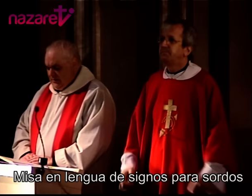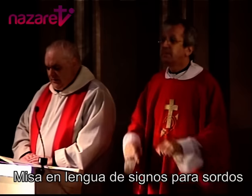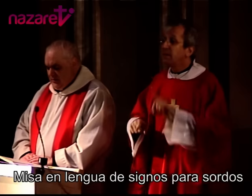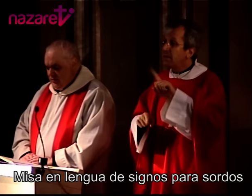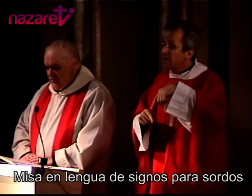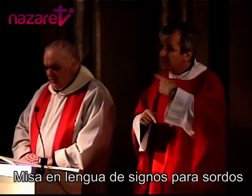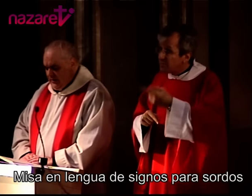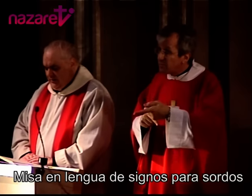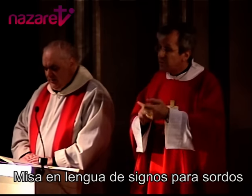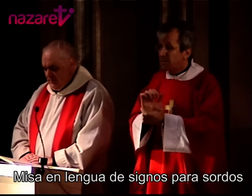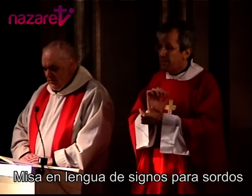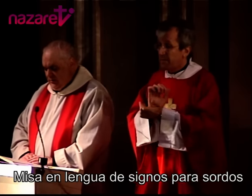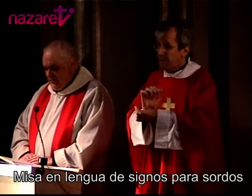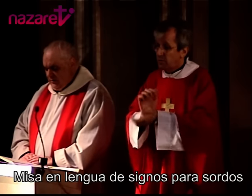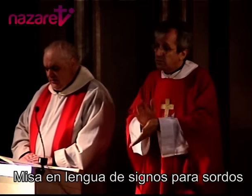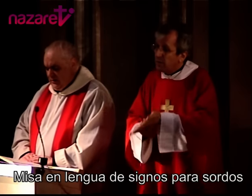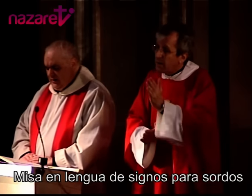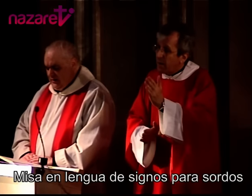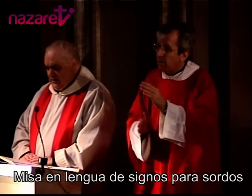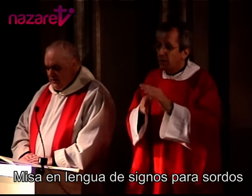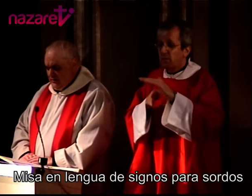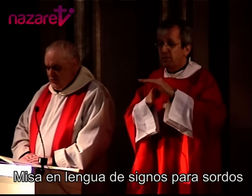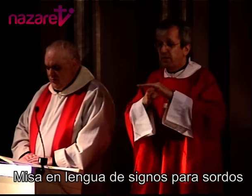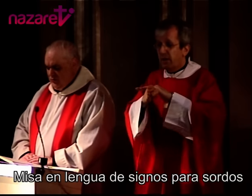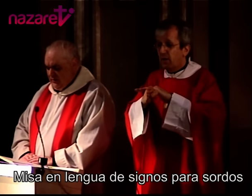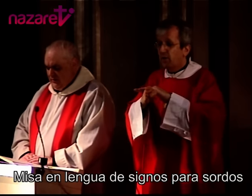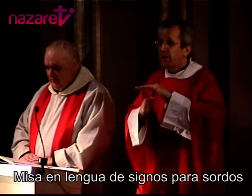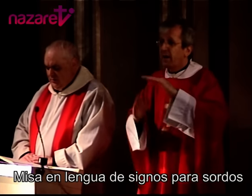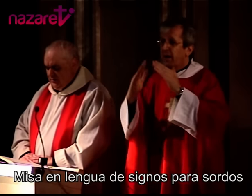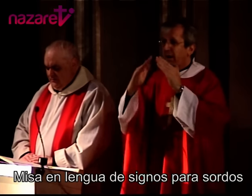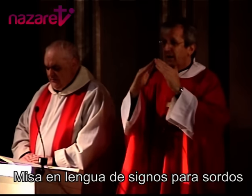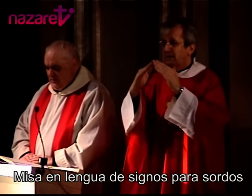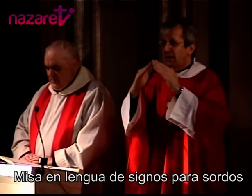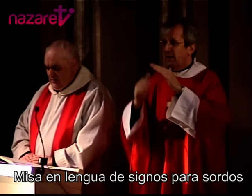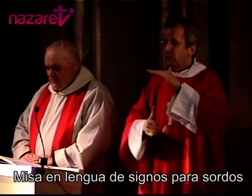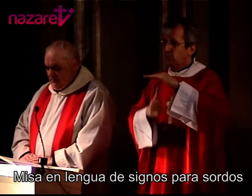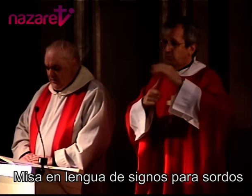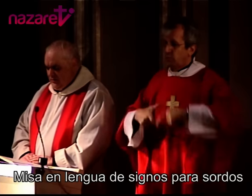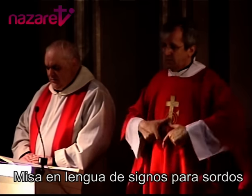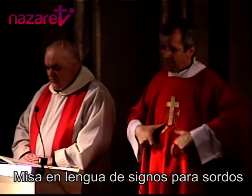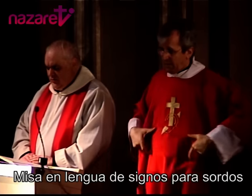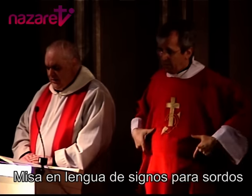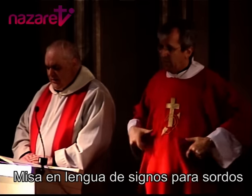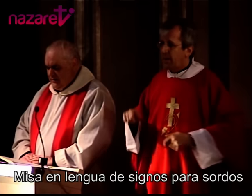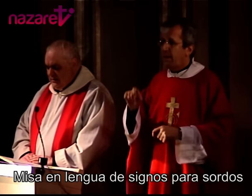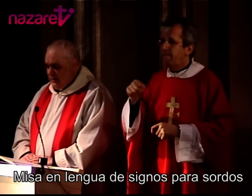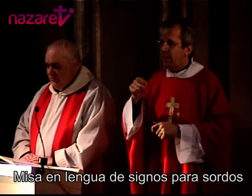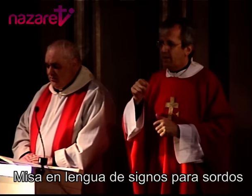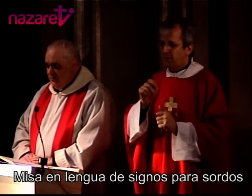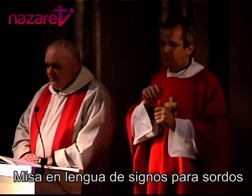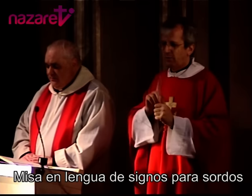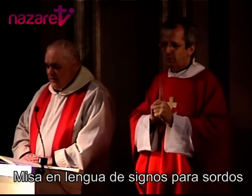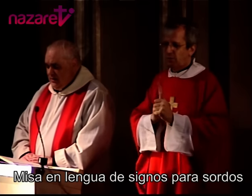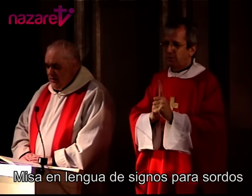Después de prenderlo, se lo llevaron y lo hicieron entrar en casa del sumo sacerdote. Pedro lo seguía desde